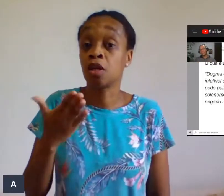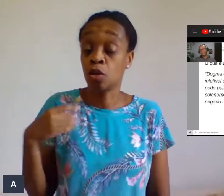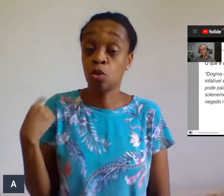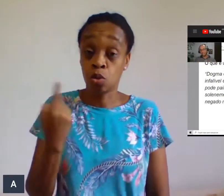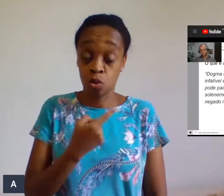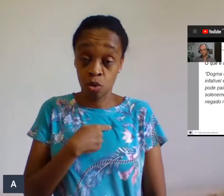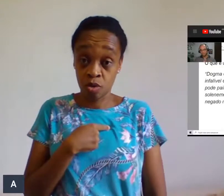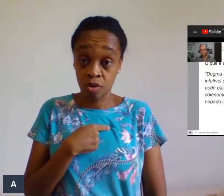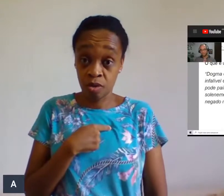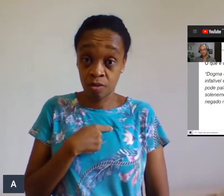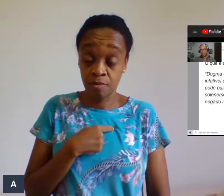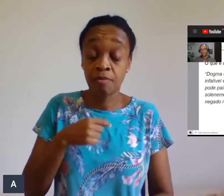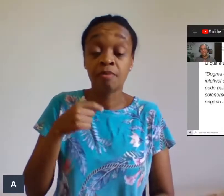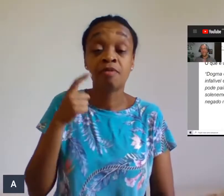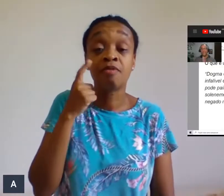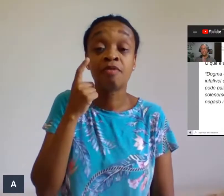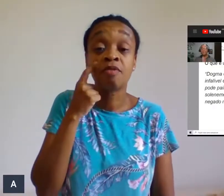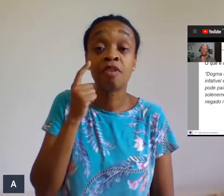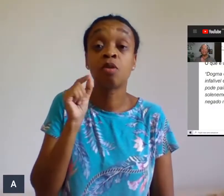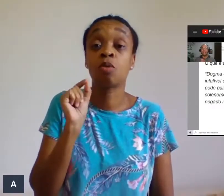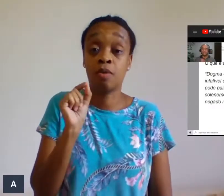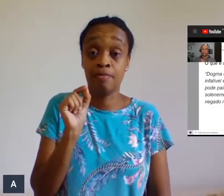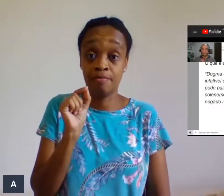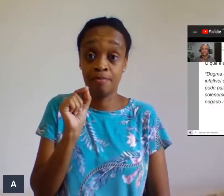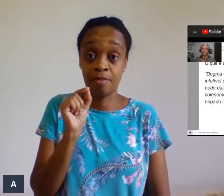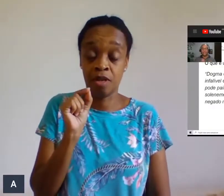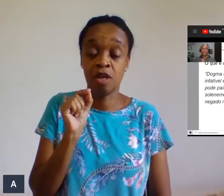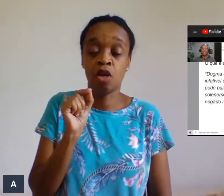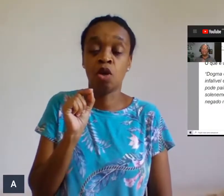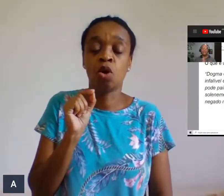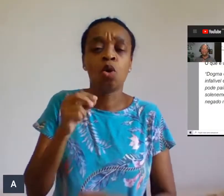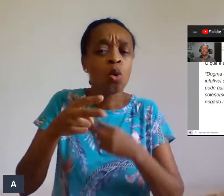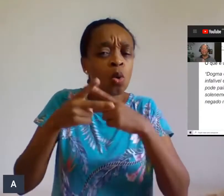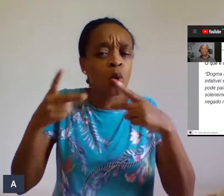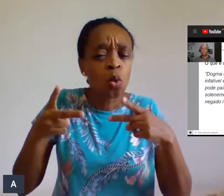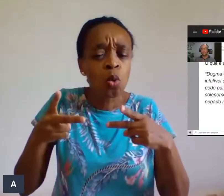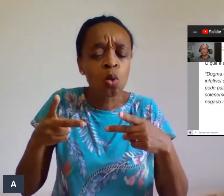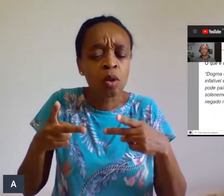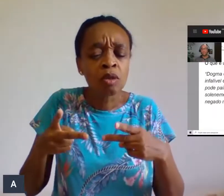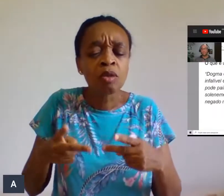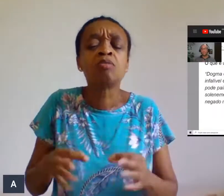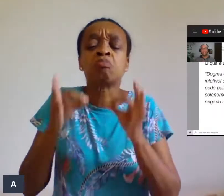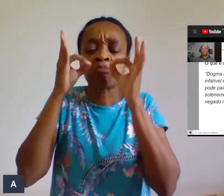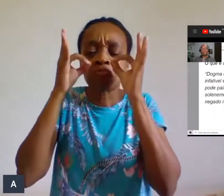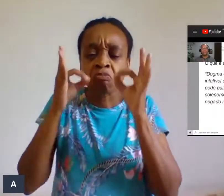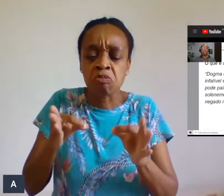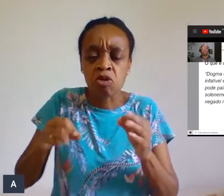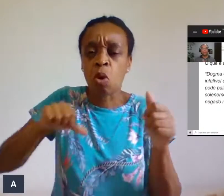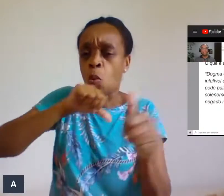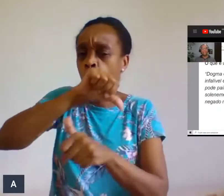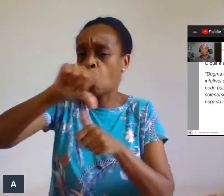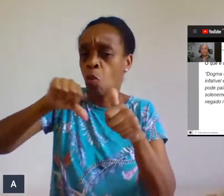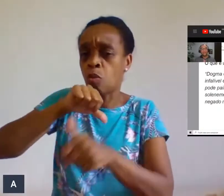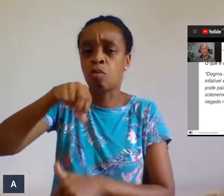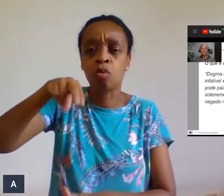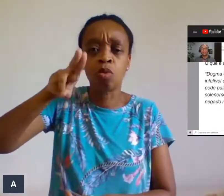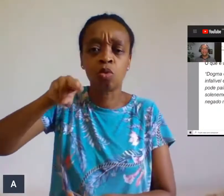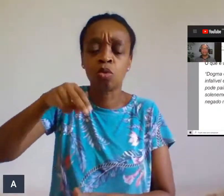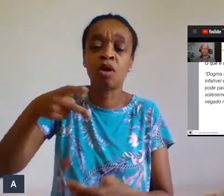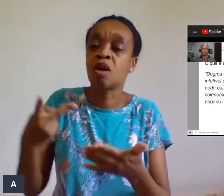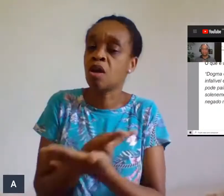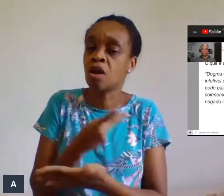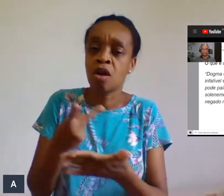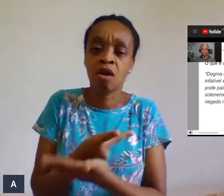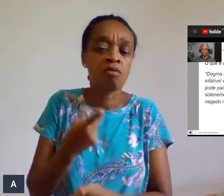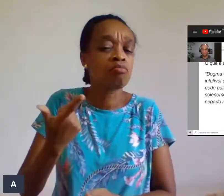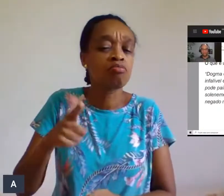ver a seguir é imutável, infalível e não pode pairar